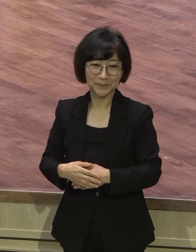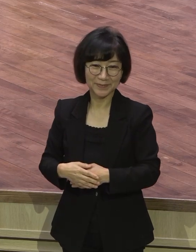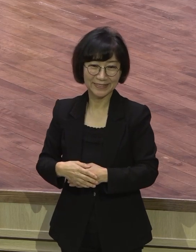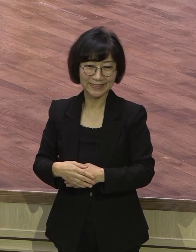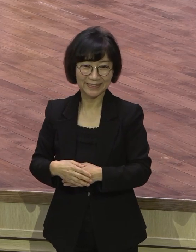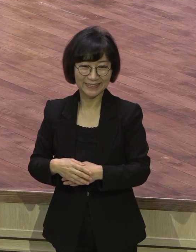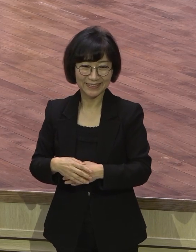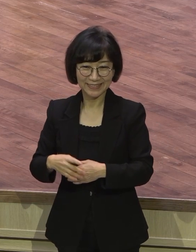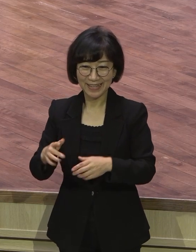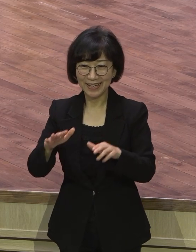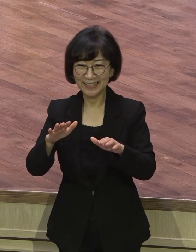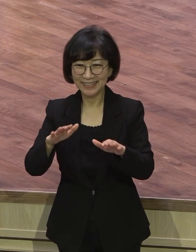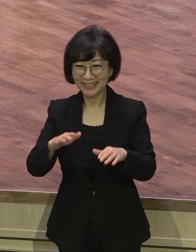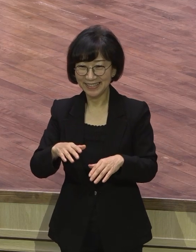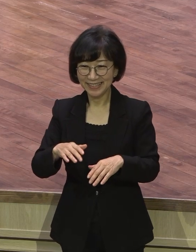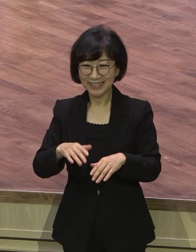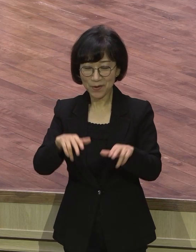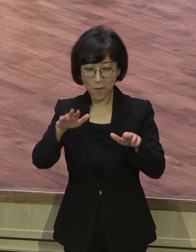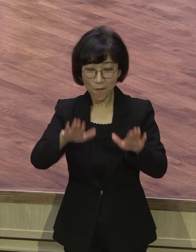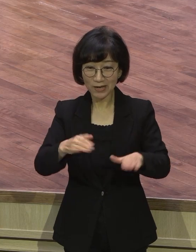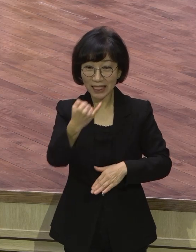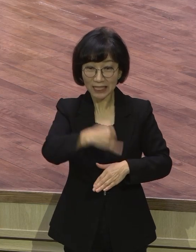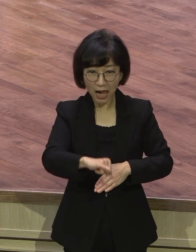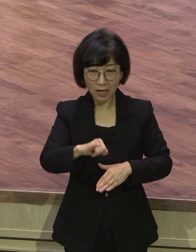터졌는데 여러분 그것도 그렇게 하겠어요.